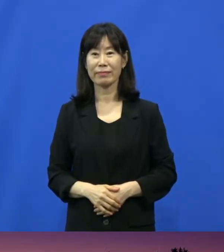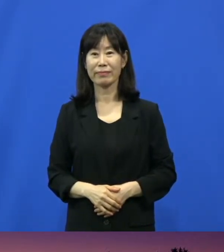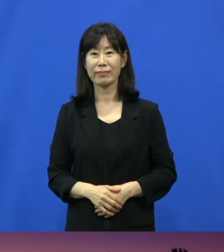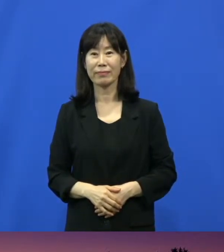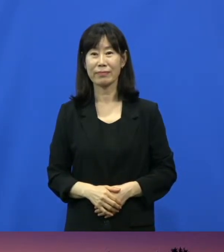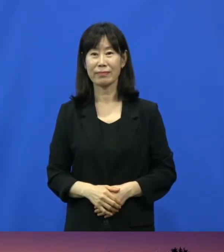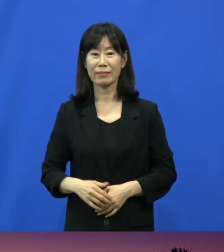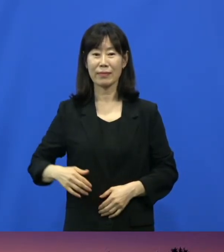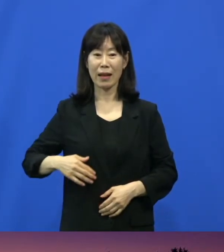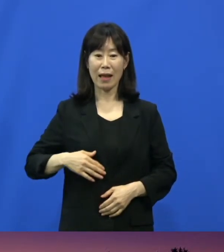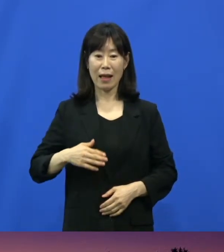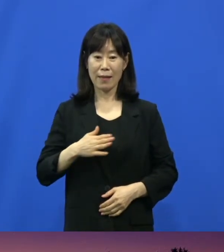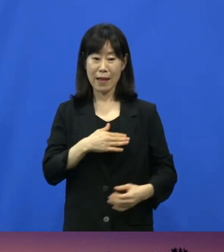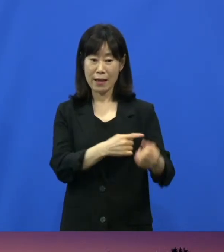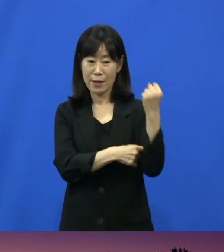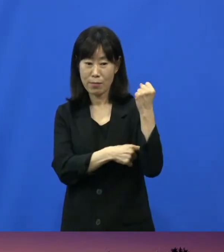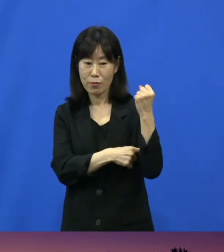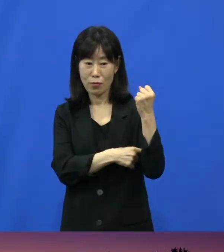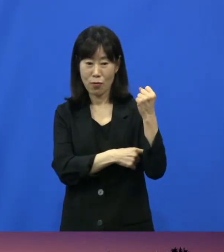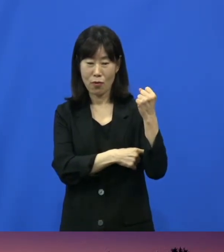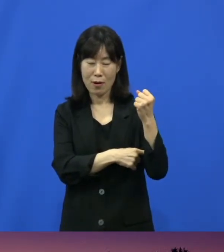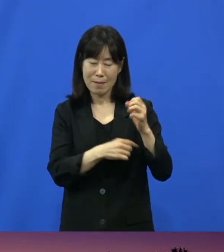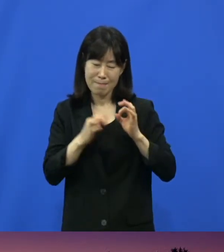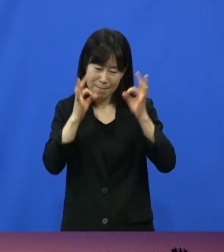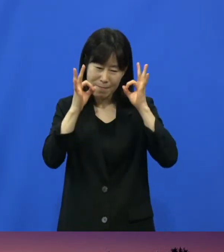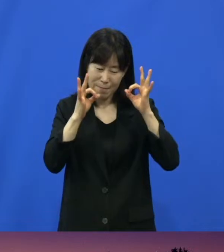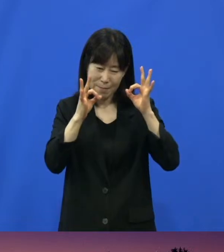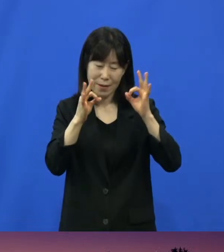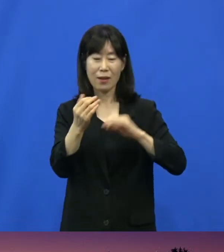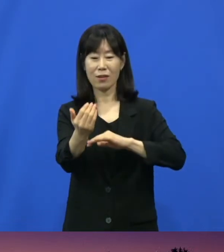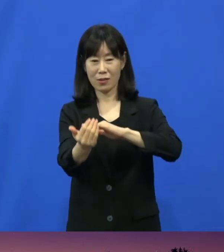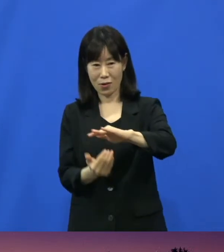하나님을 의지하는 법을 먼저 배워야 돼요.